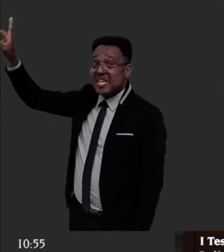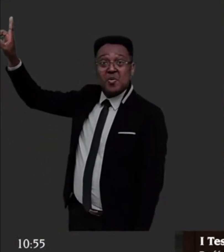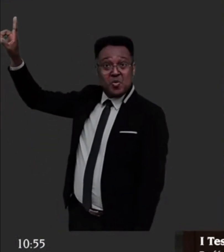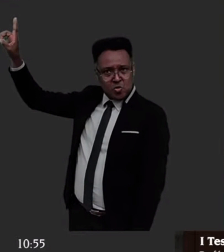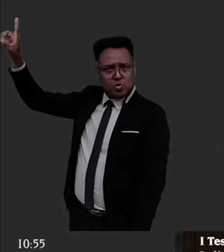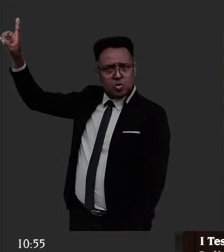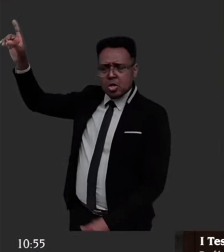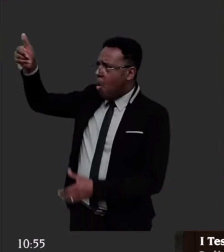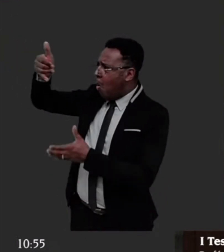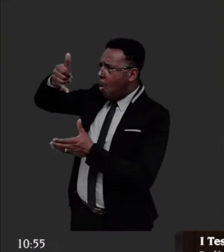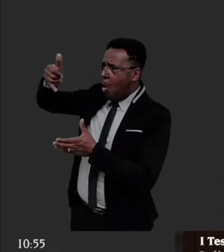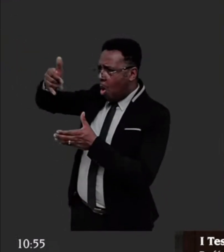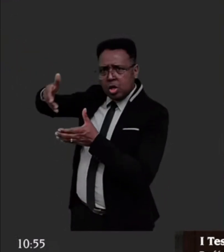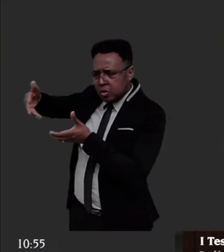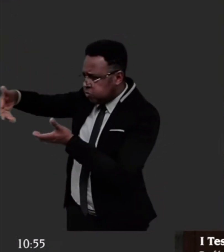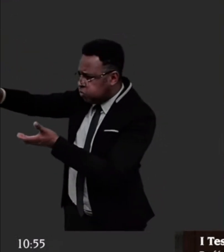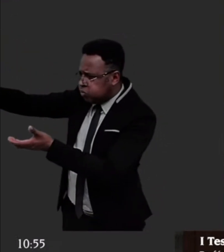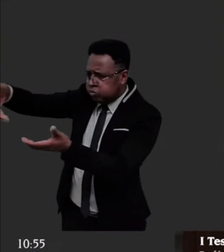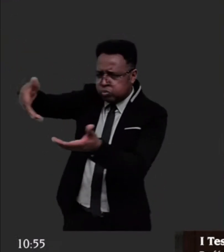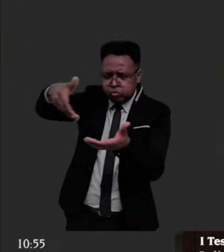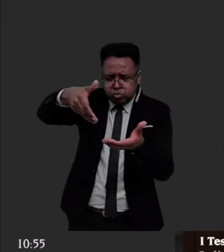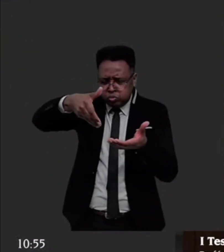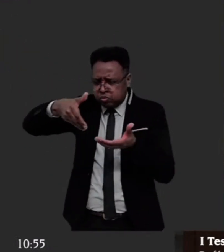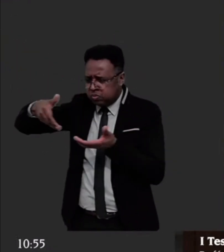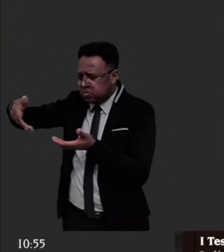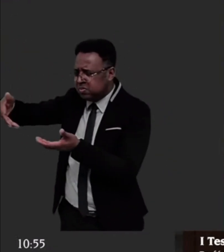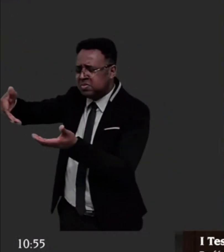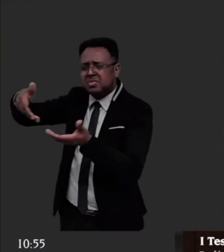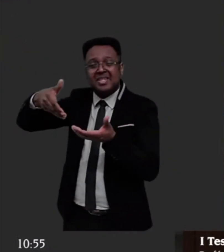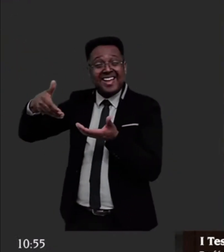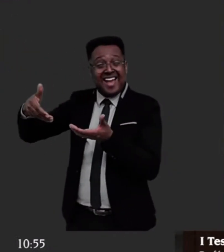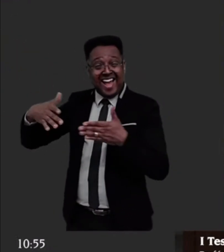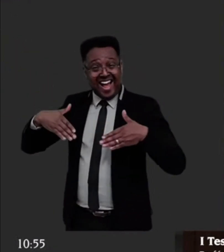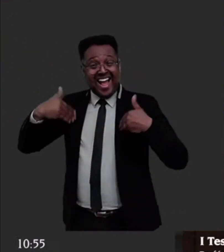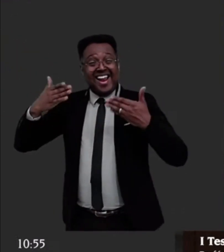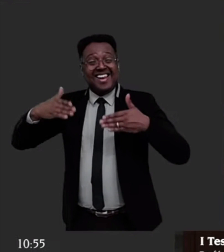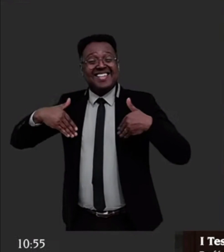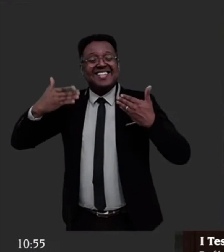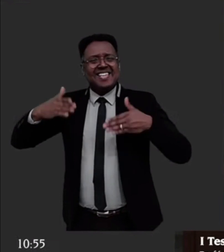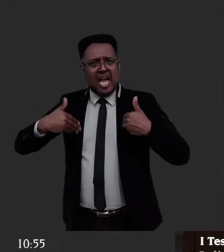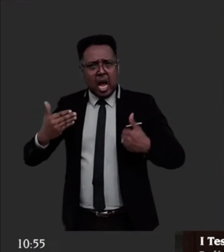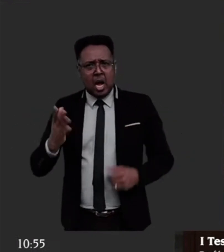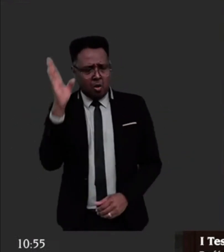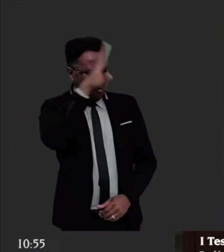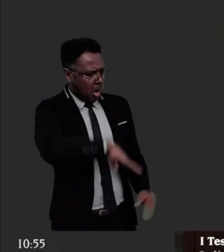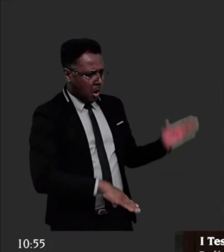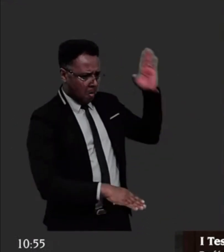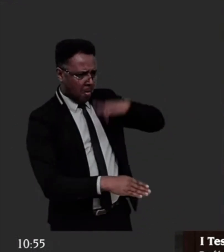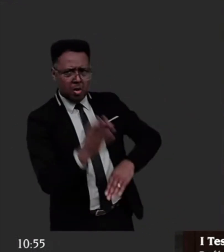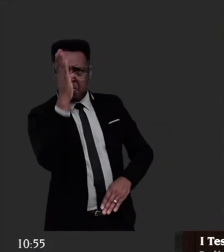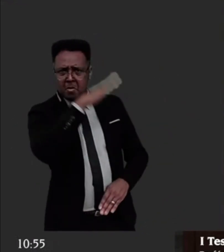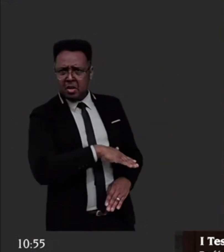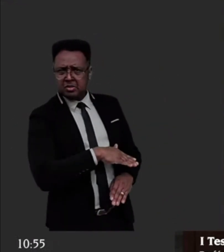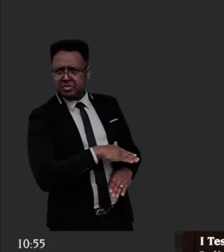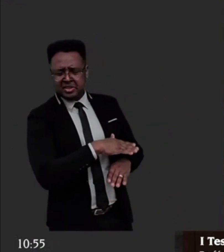teus companheiros. Aborreceste a injustiça, a iniquidade, e amaste a justiça. Esta graça já